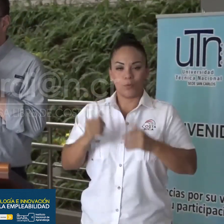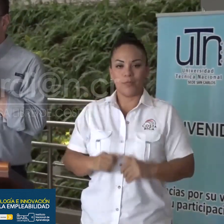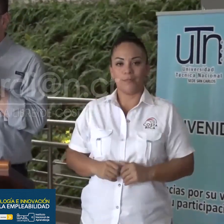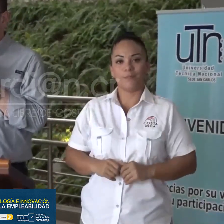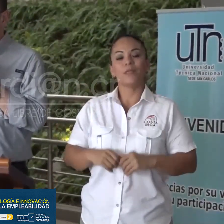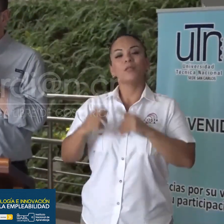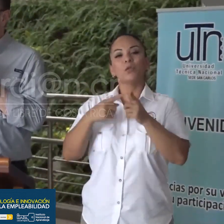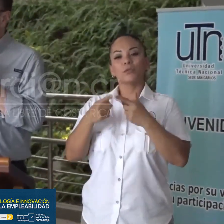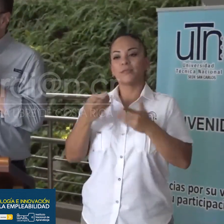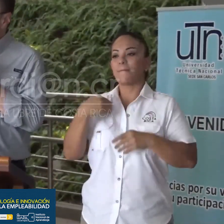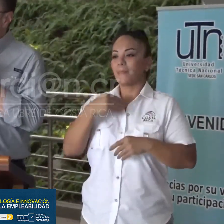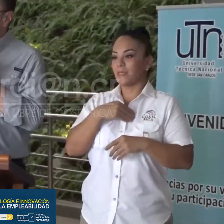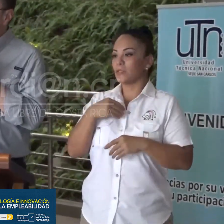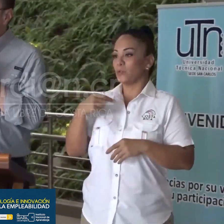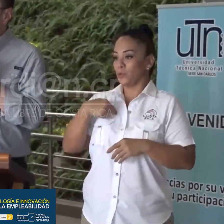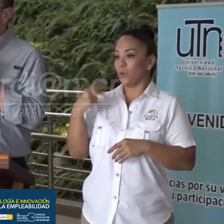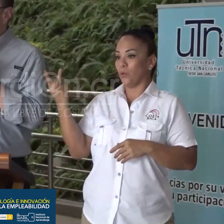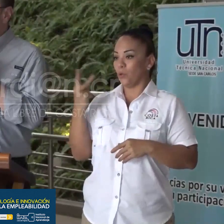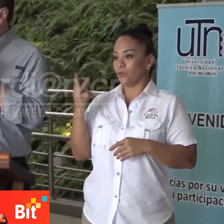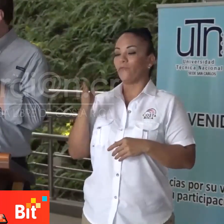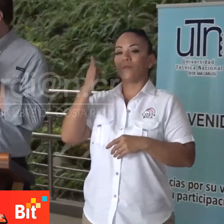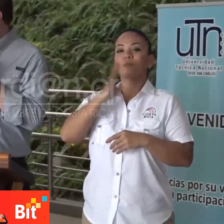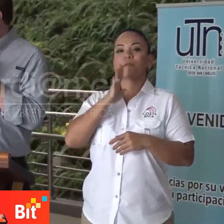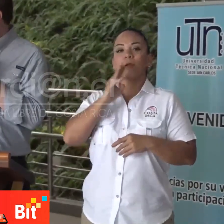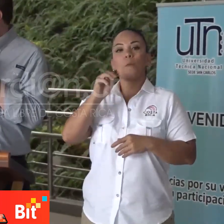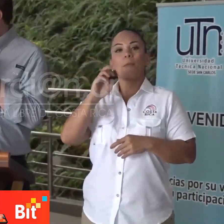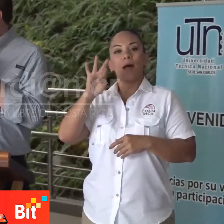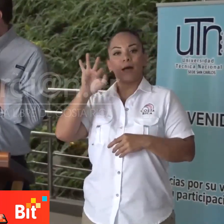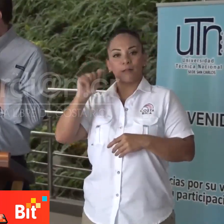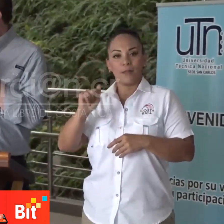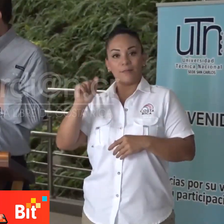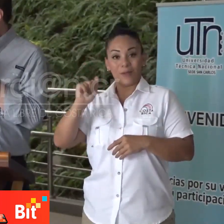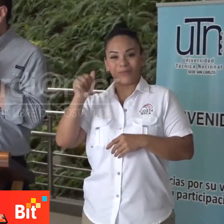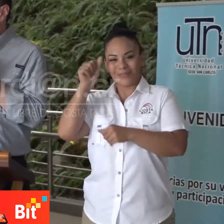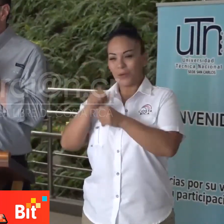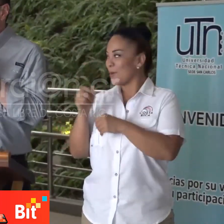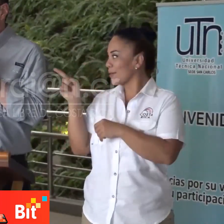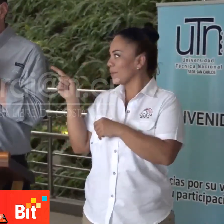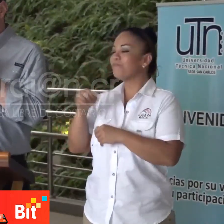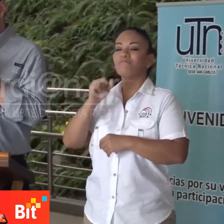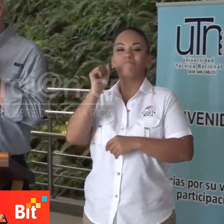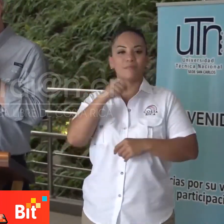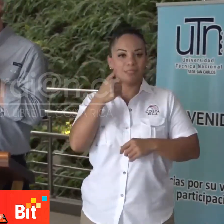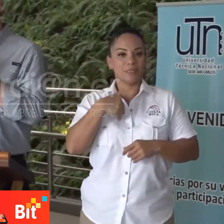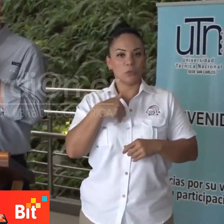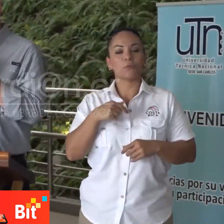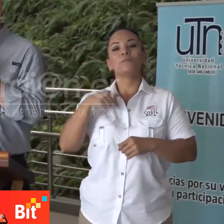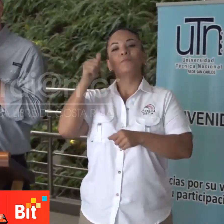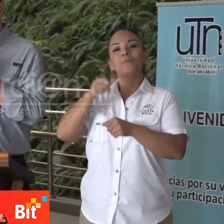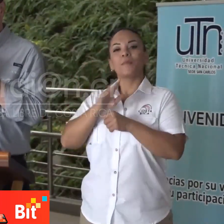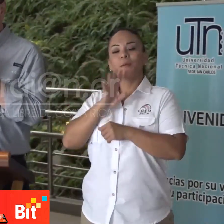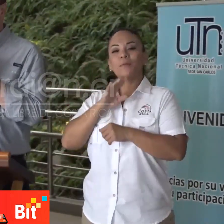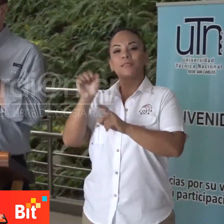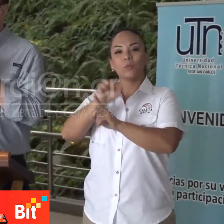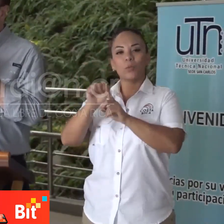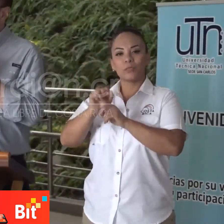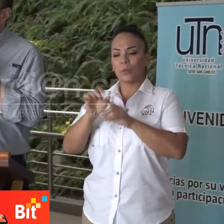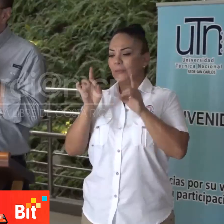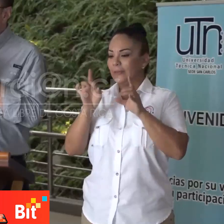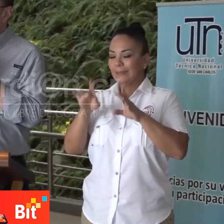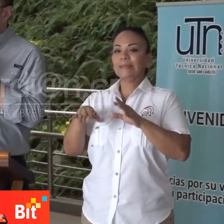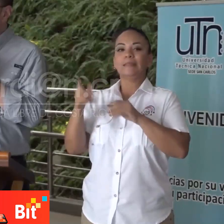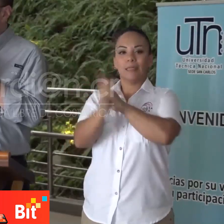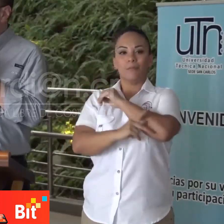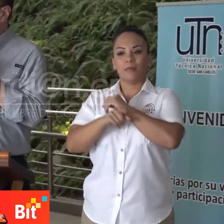Entonces, el ministro y yo fuimos a hablar con doña Marta Costa, ¿se acuerda, ministro? De la situación crítica del país. Ella